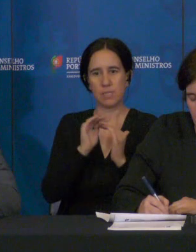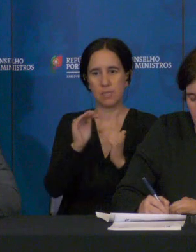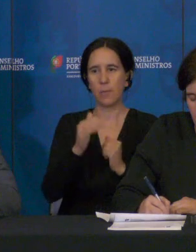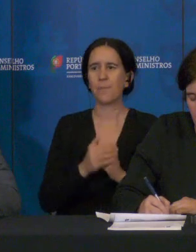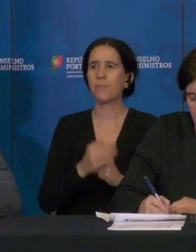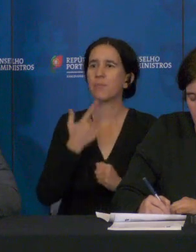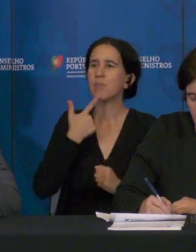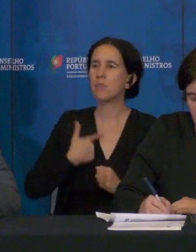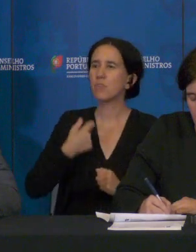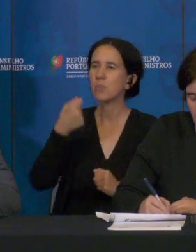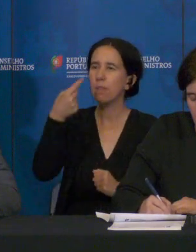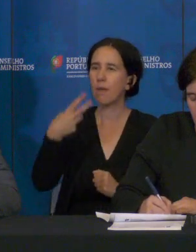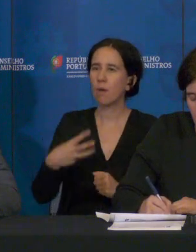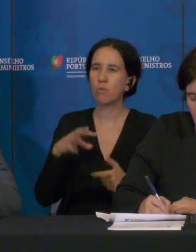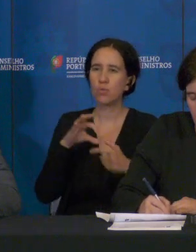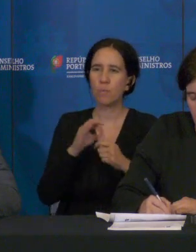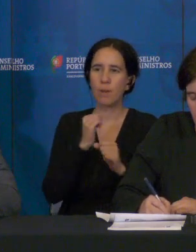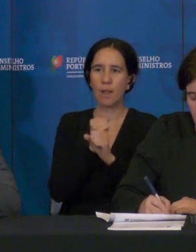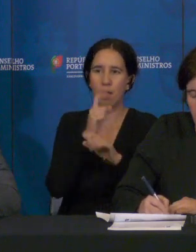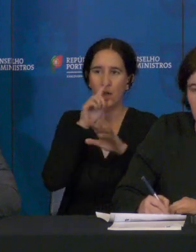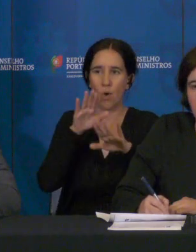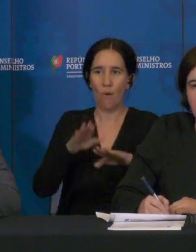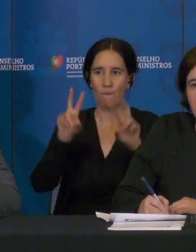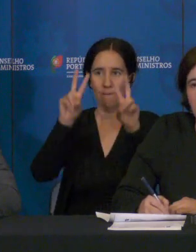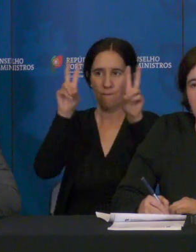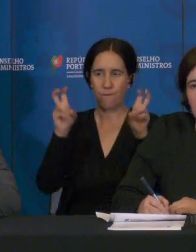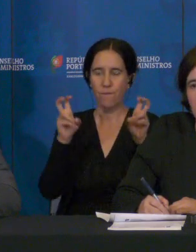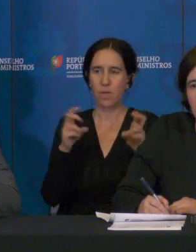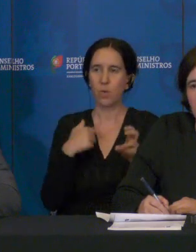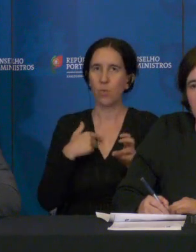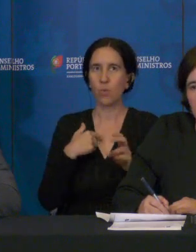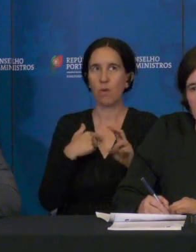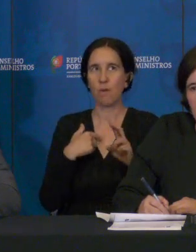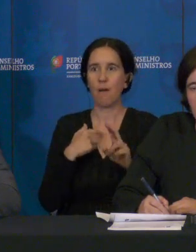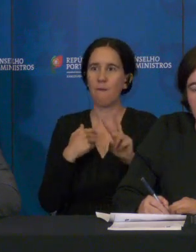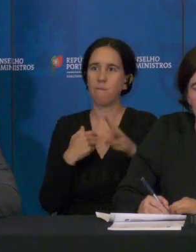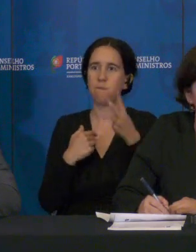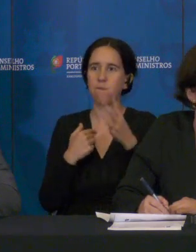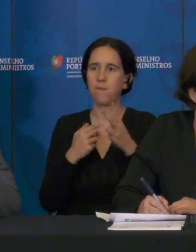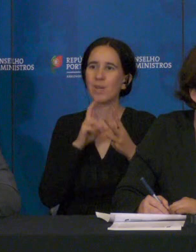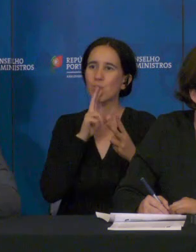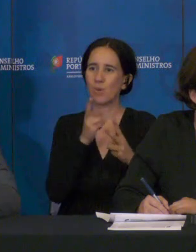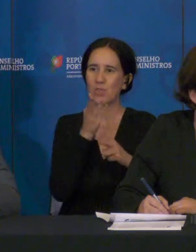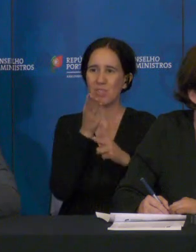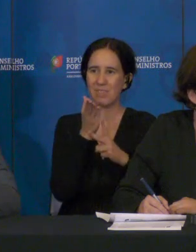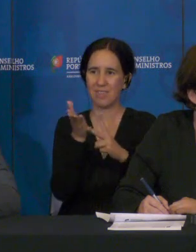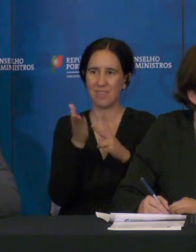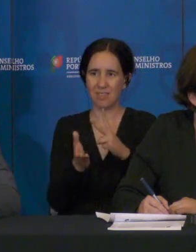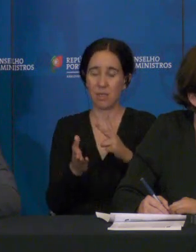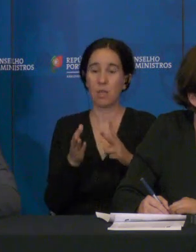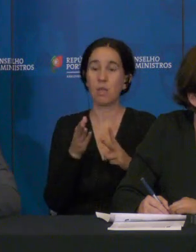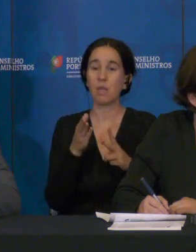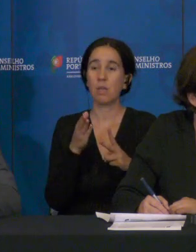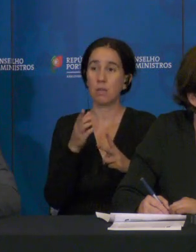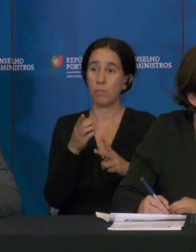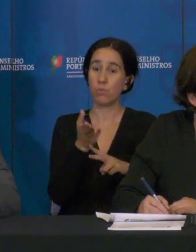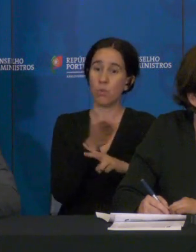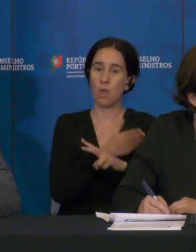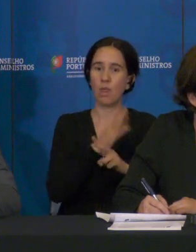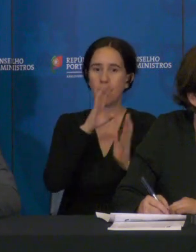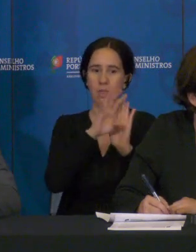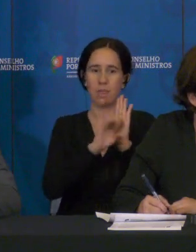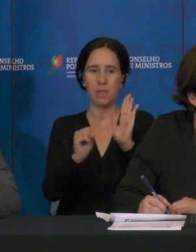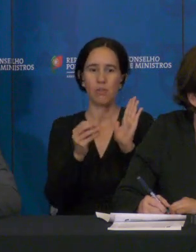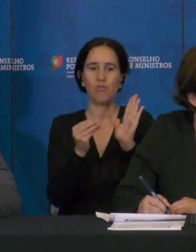questões que colocou sobre o layoff simplificado, eu dividiria em duas respostas. Por um lado, já foi aprovado o decreto-lei